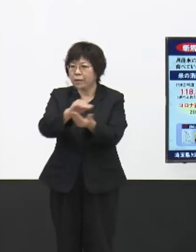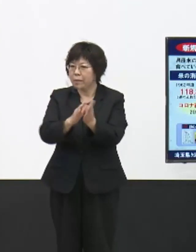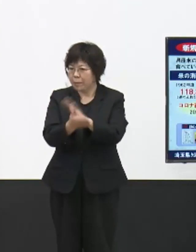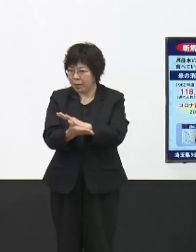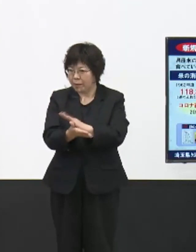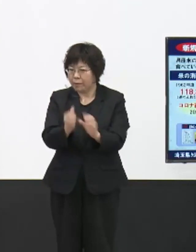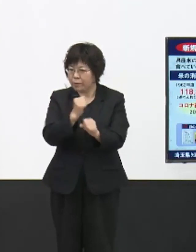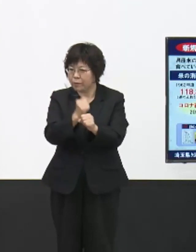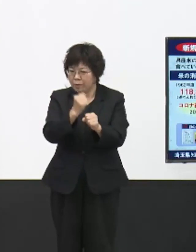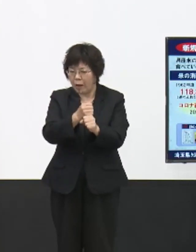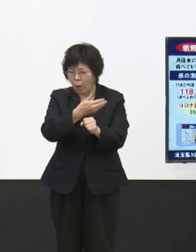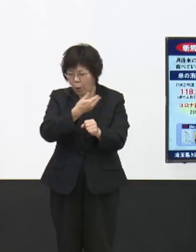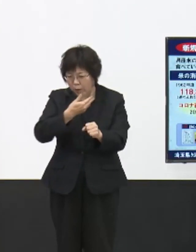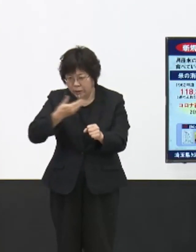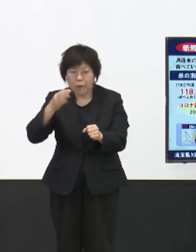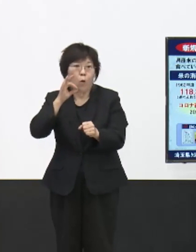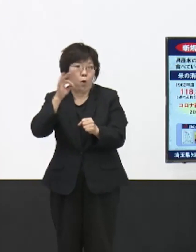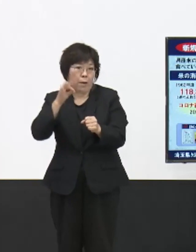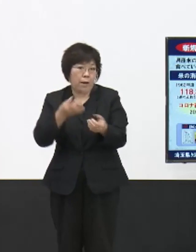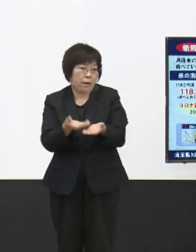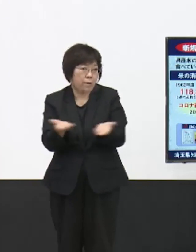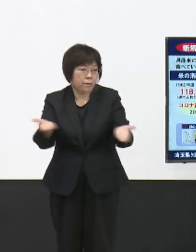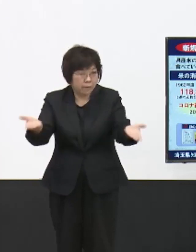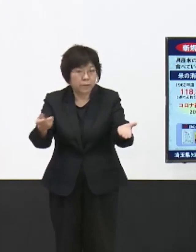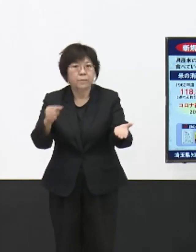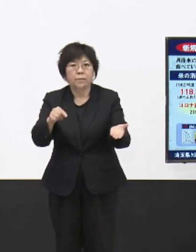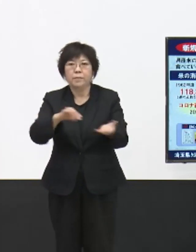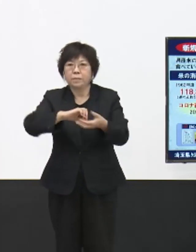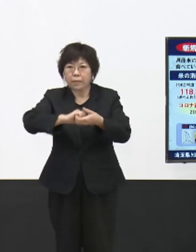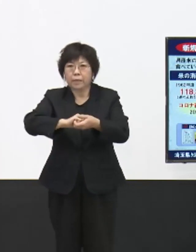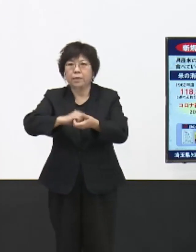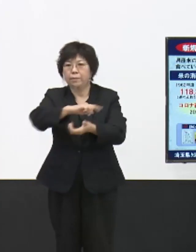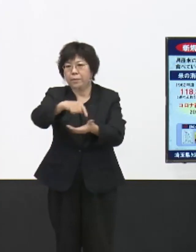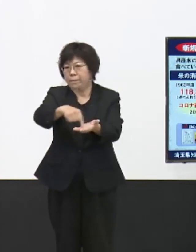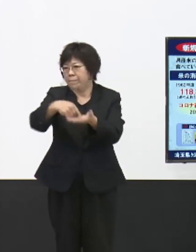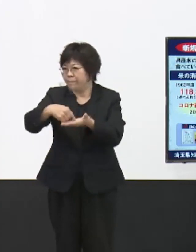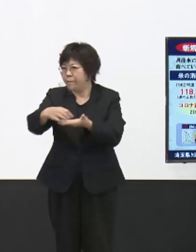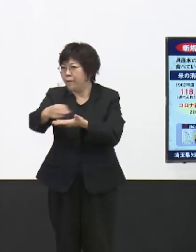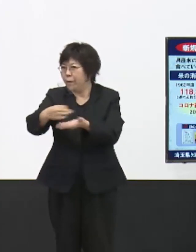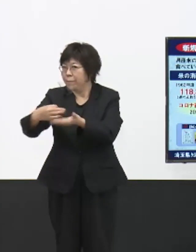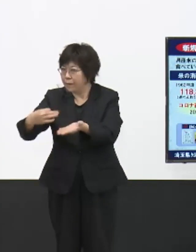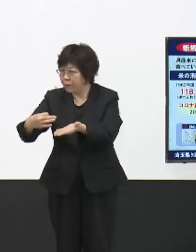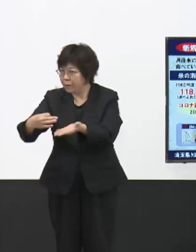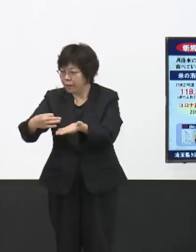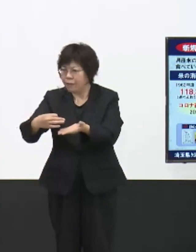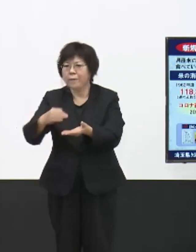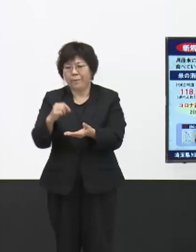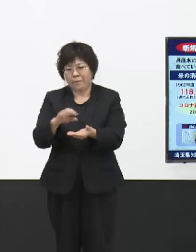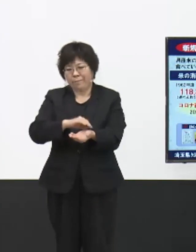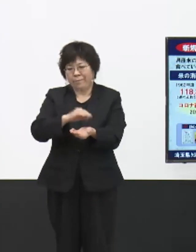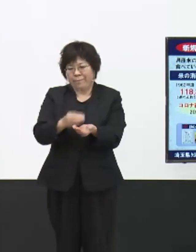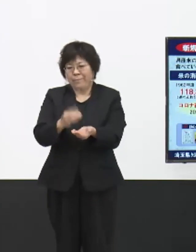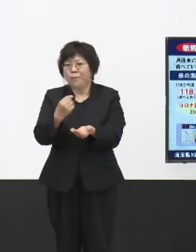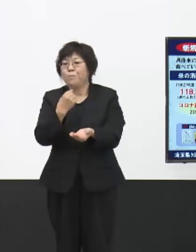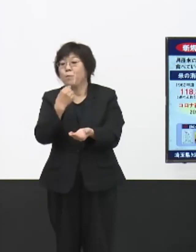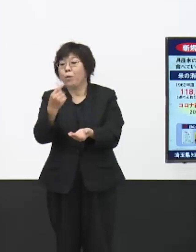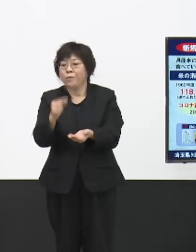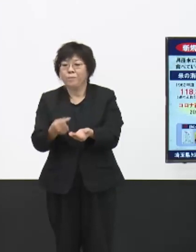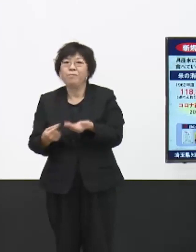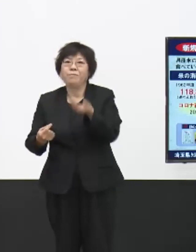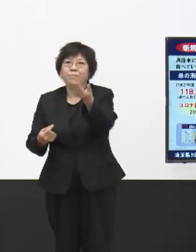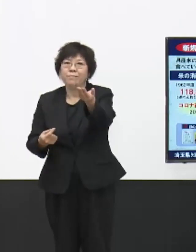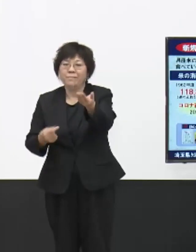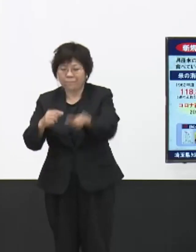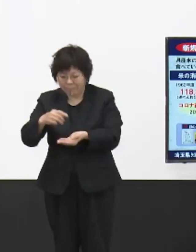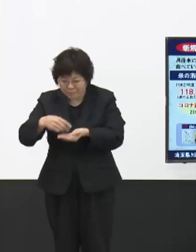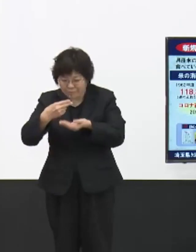に県産米を多くの方にお買い求めいただき、いつもより一膳多くおかわりくん県産